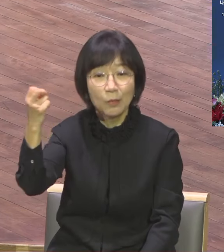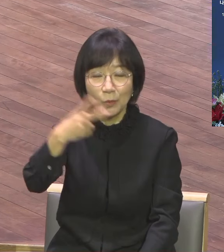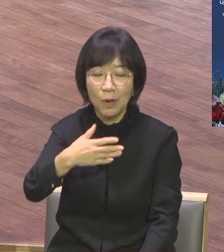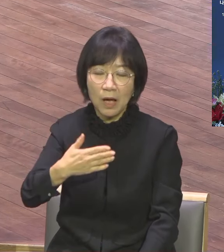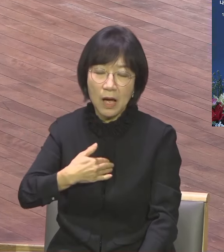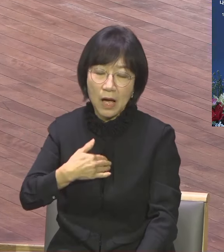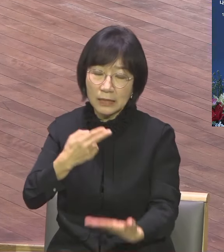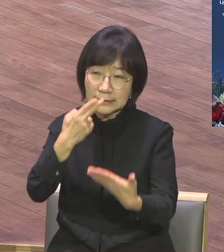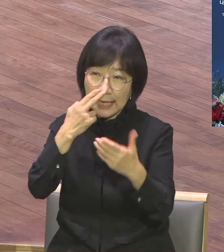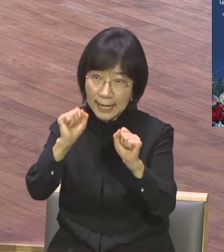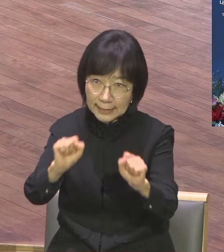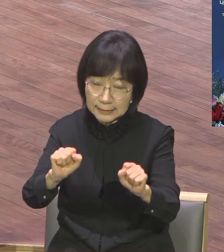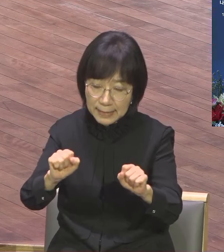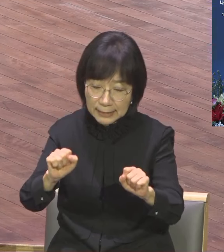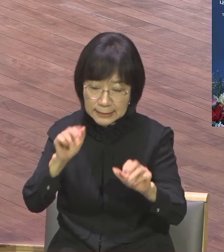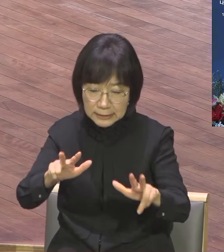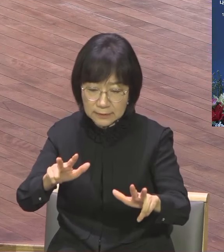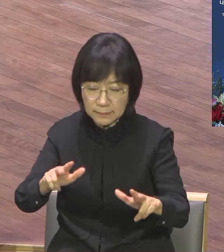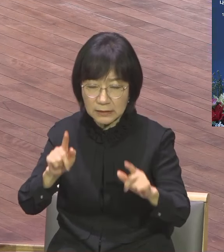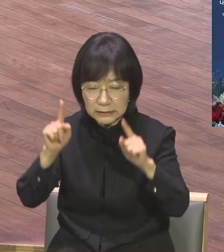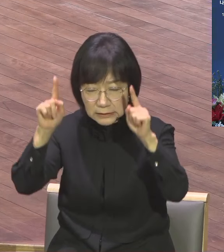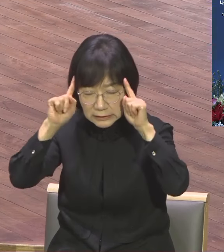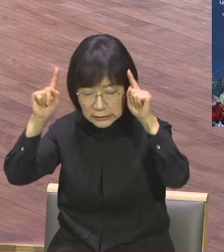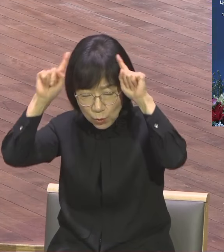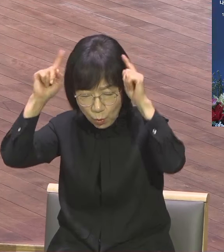지옥불에 떨어지는구나.